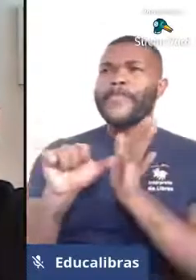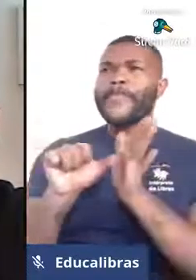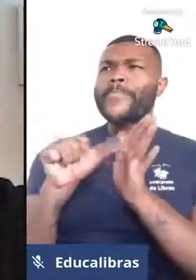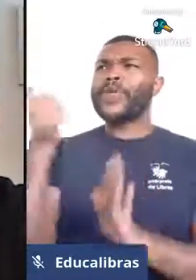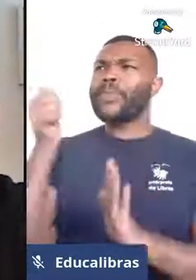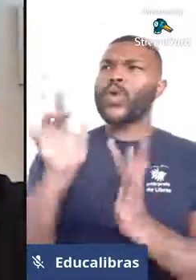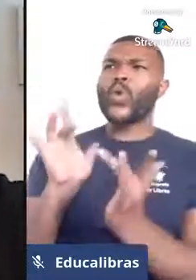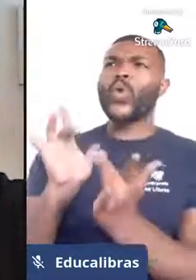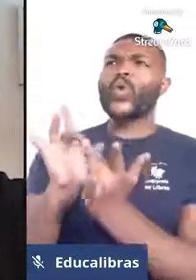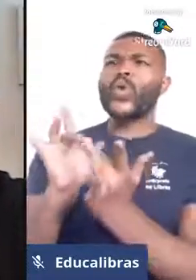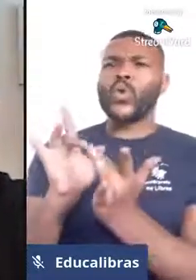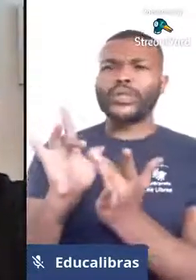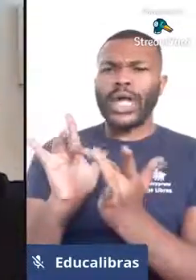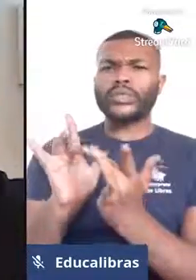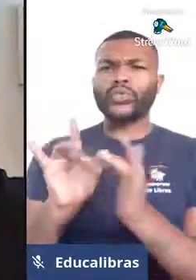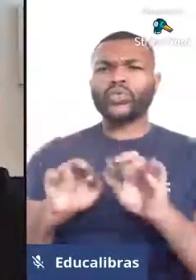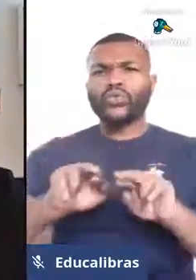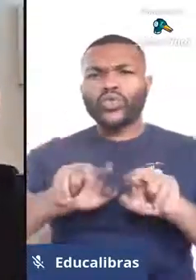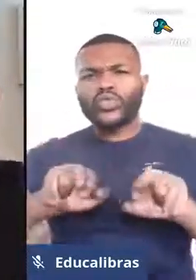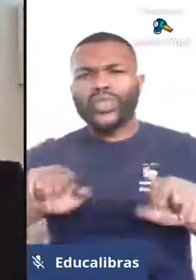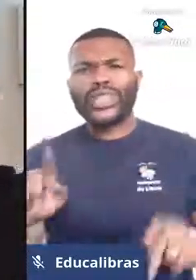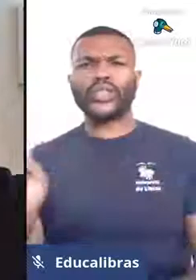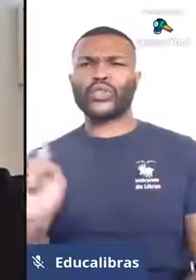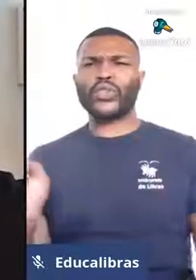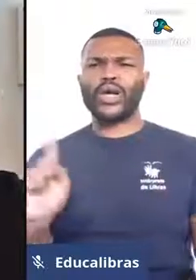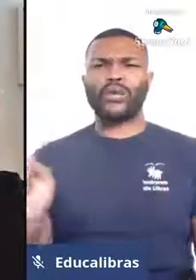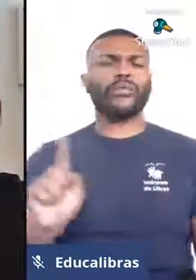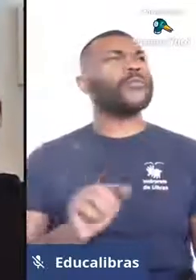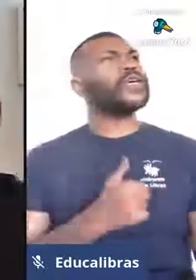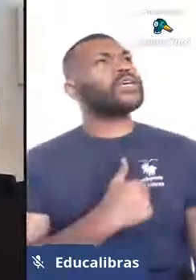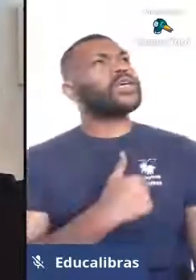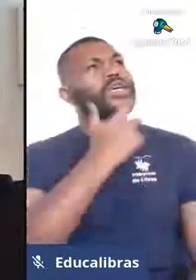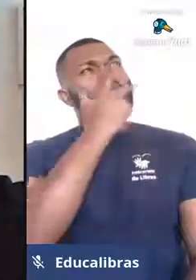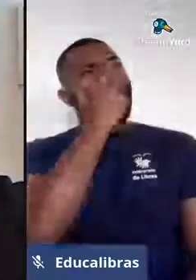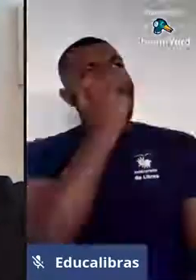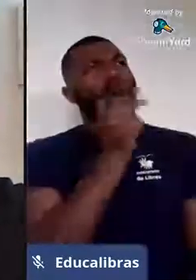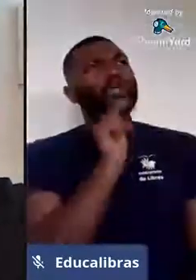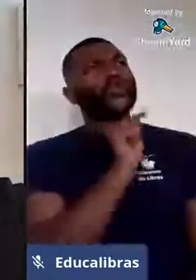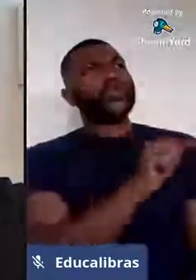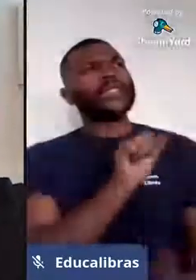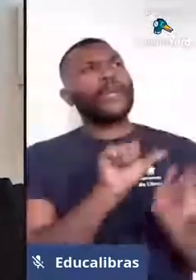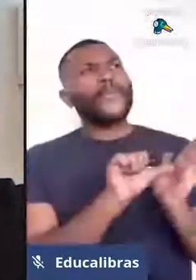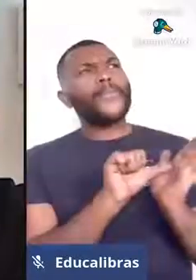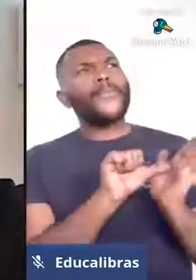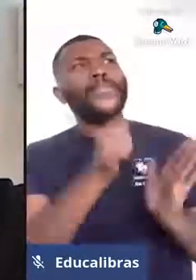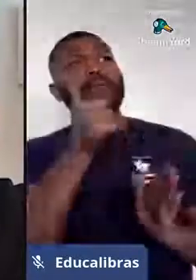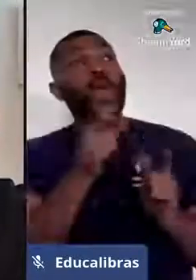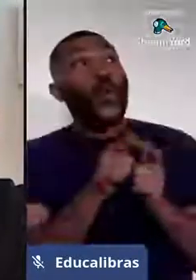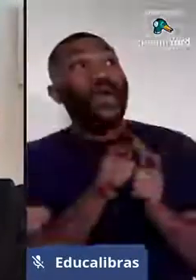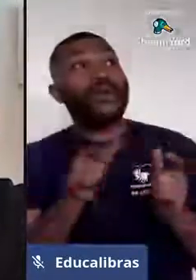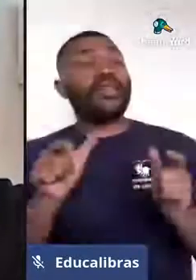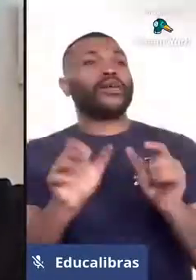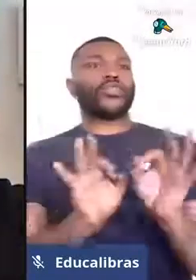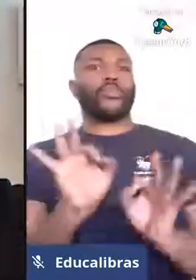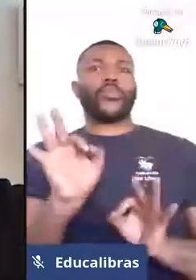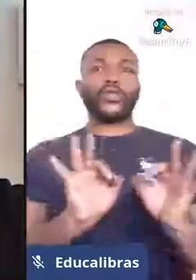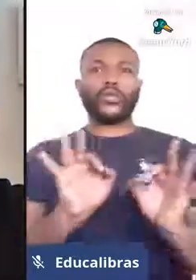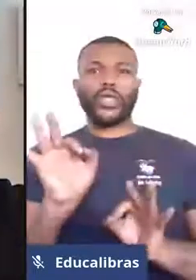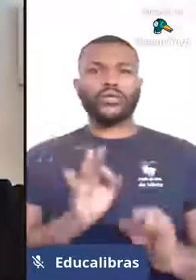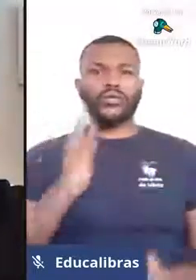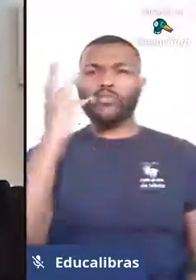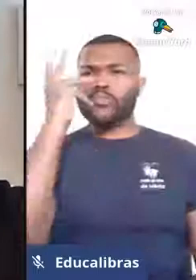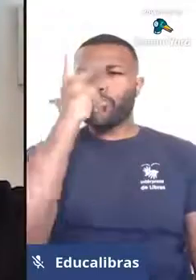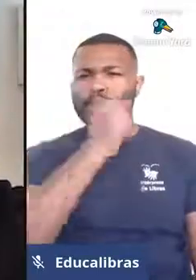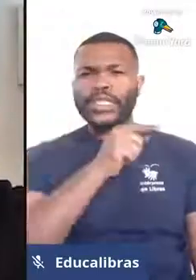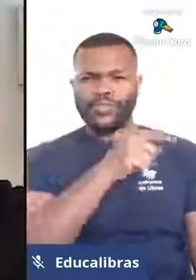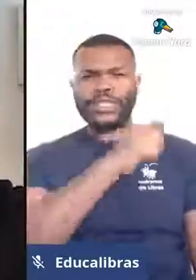com diversidade? Eu acho que esse foi o primeiro grande projeto. Foi um projeto muito bonito. O Cid acompanhou.